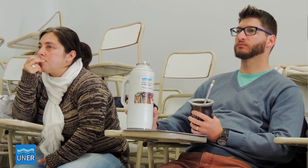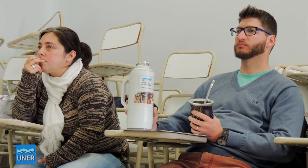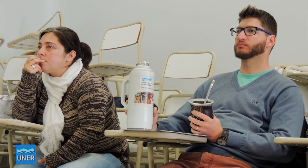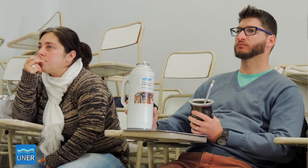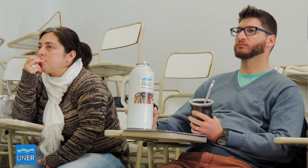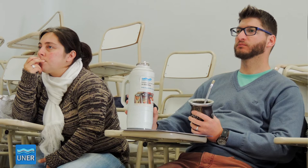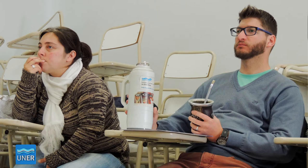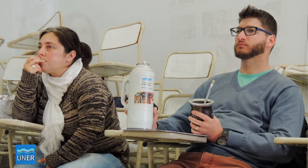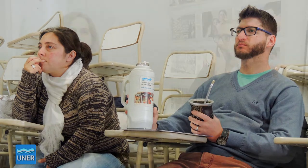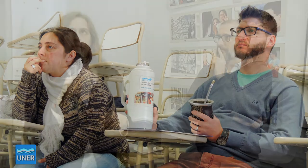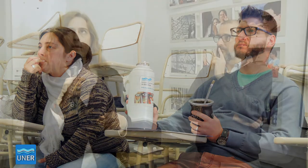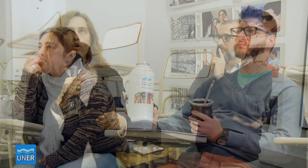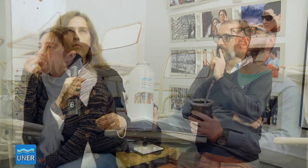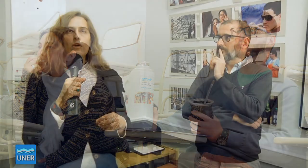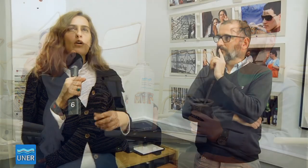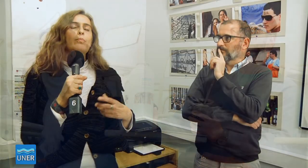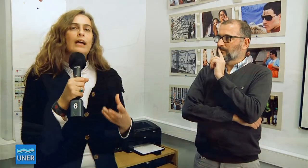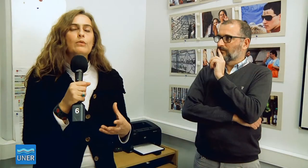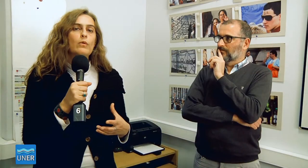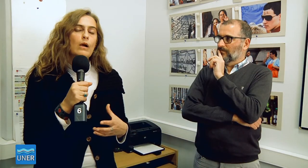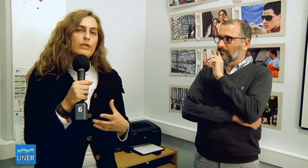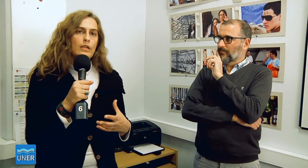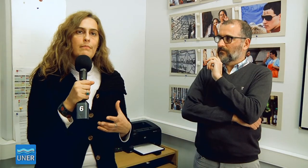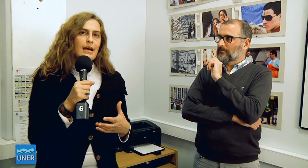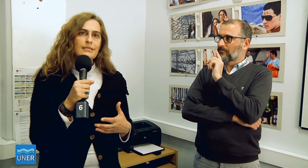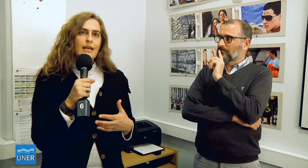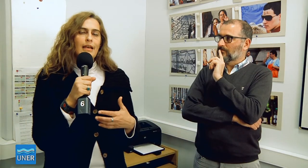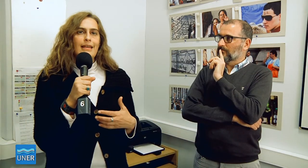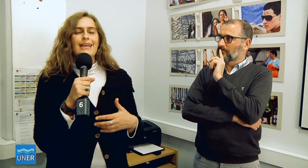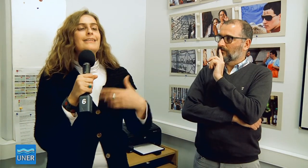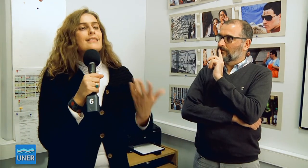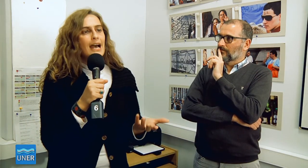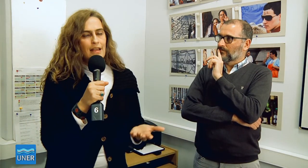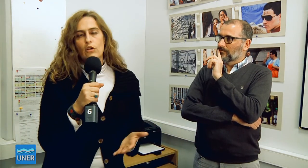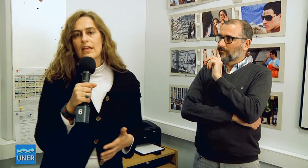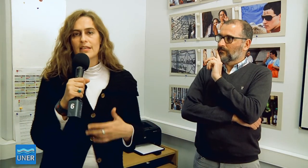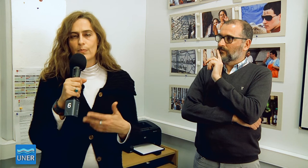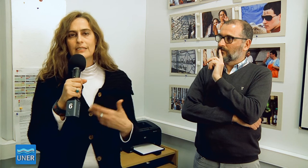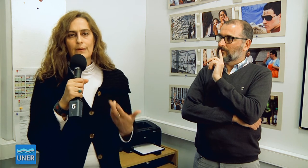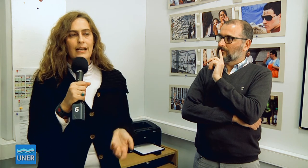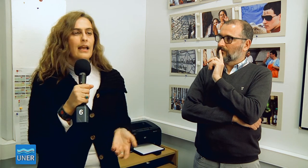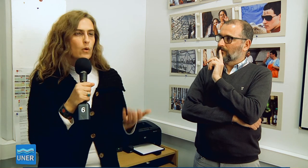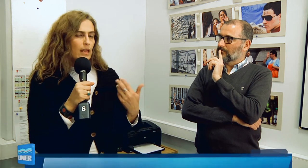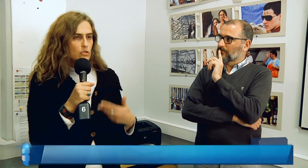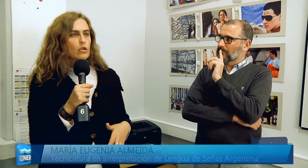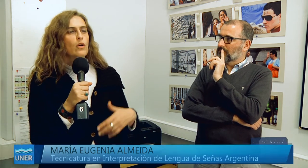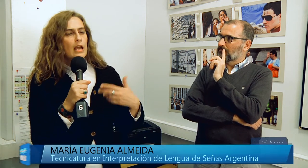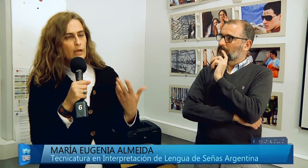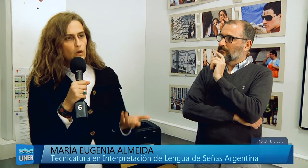un material, como incorporando algunas cuestiones más didactizadas, cosas de que se pueda trabajar en las escuelas de sordos, en las escuelas